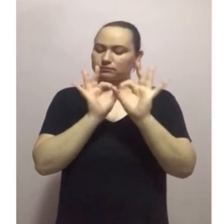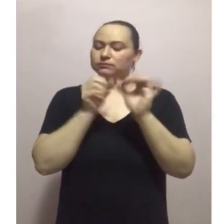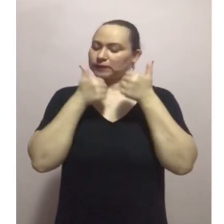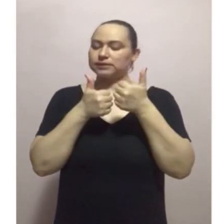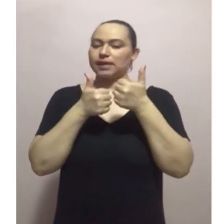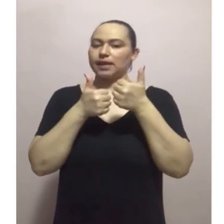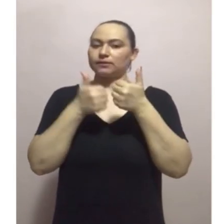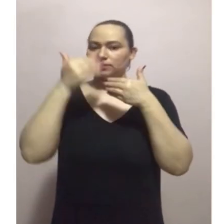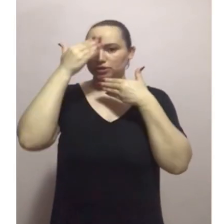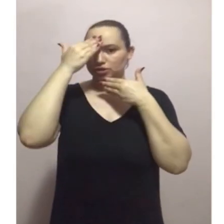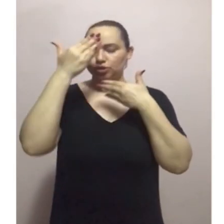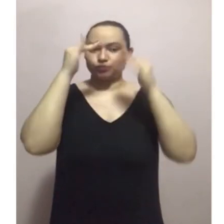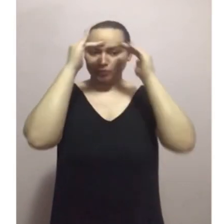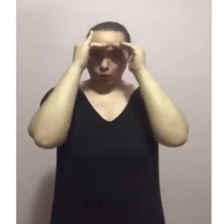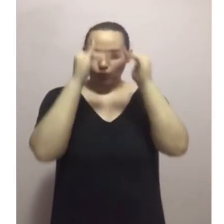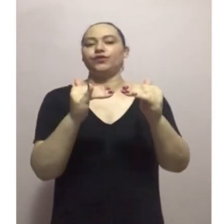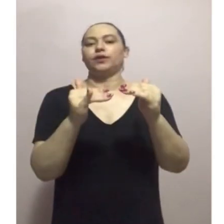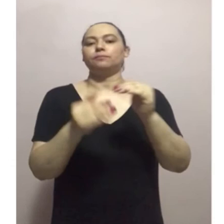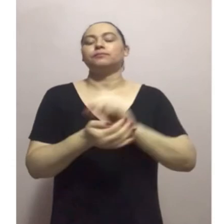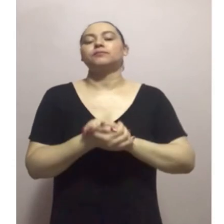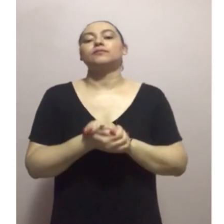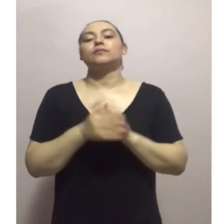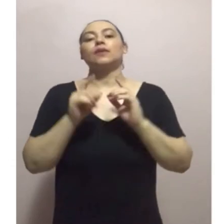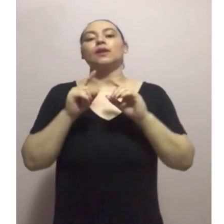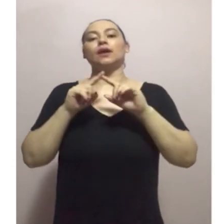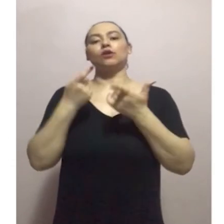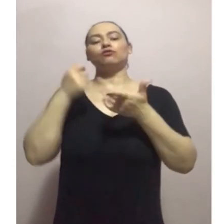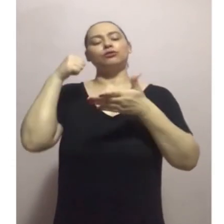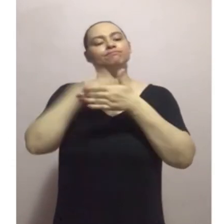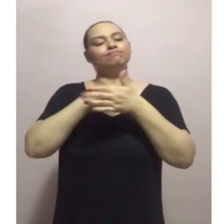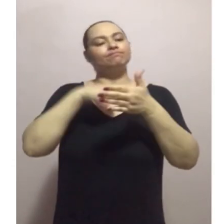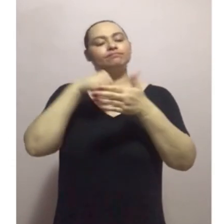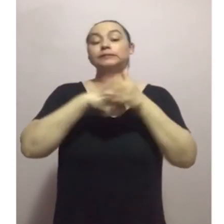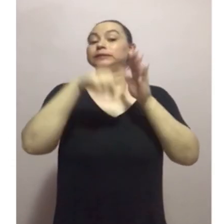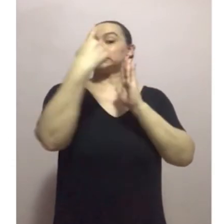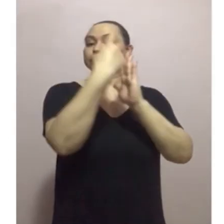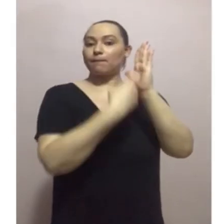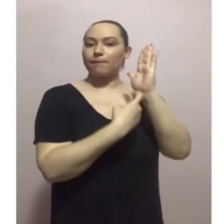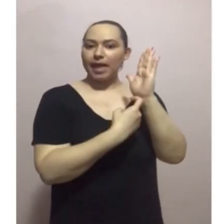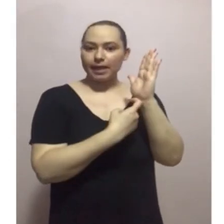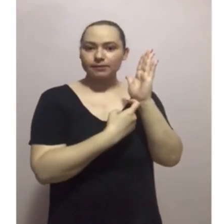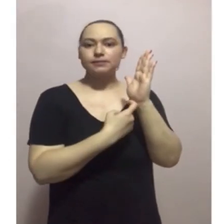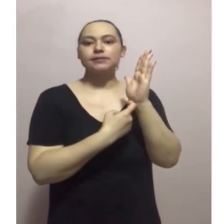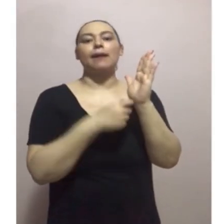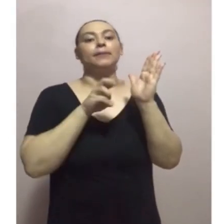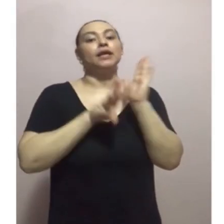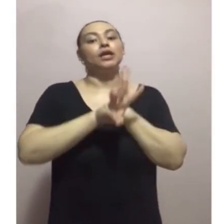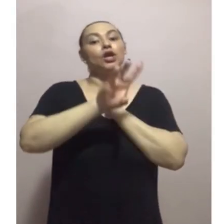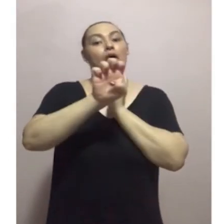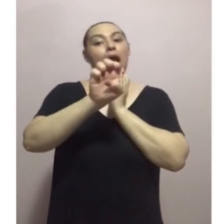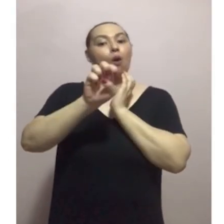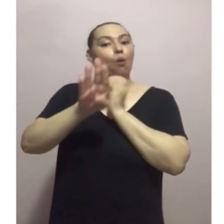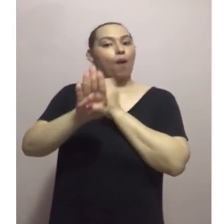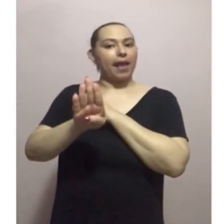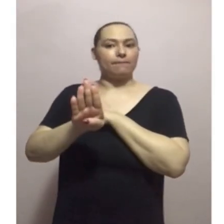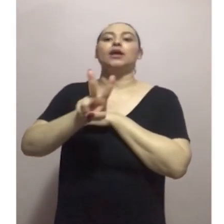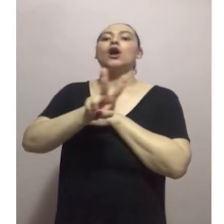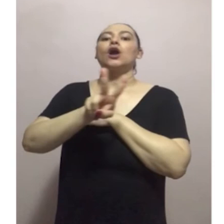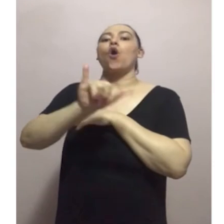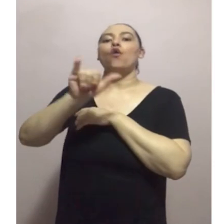tinha mais fragilidades, era mais demorado, foi um trabalho de construção de texto para a web, onde o